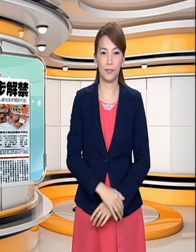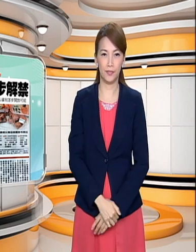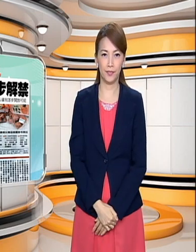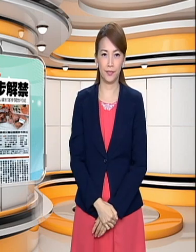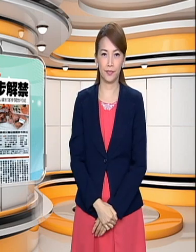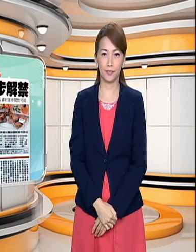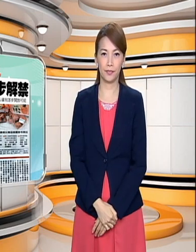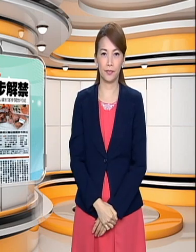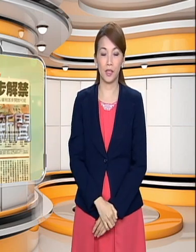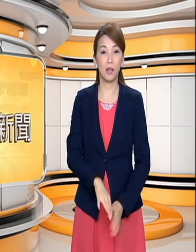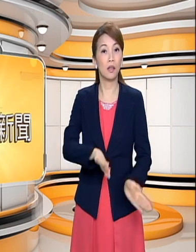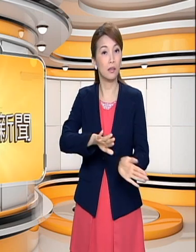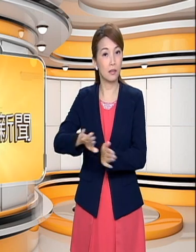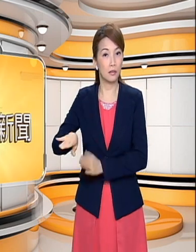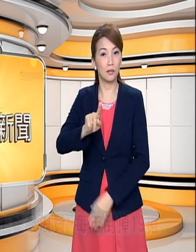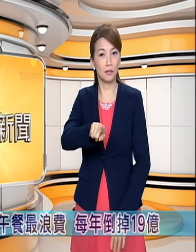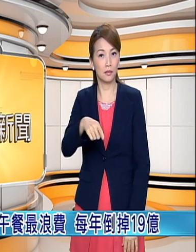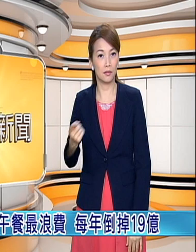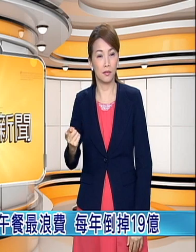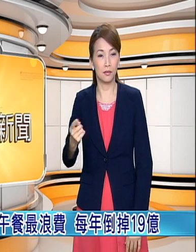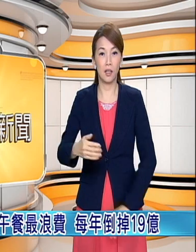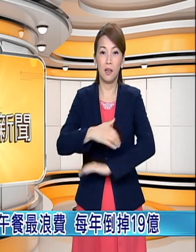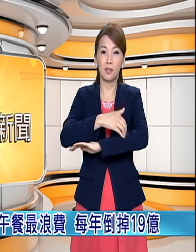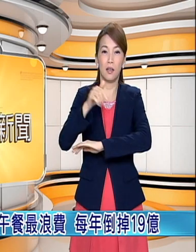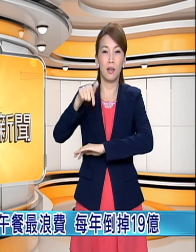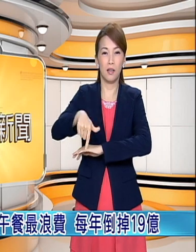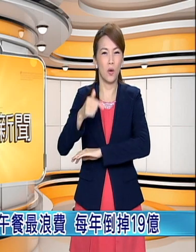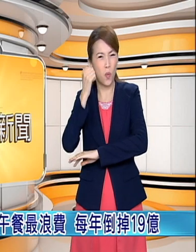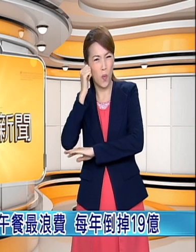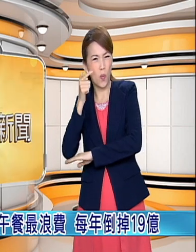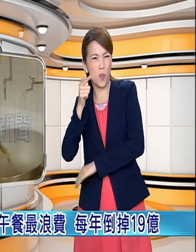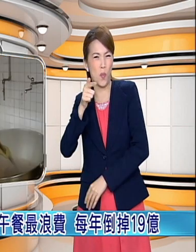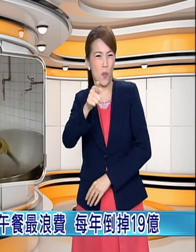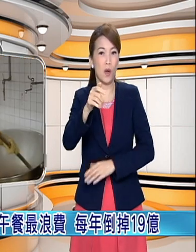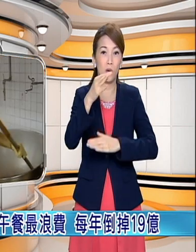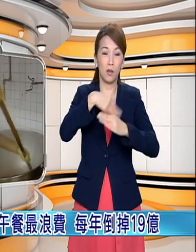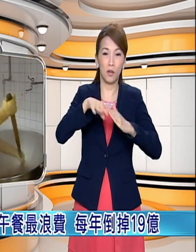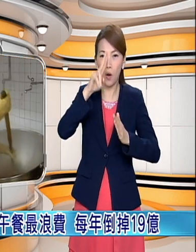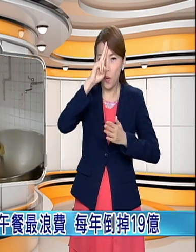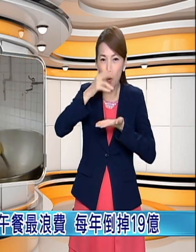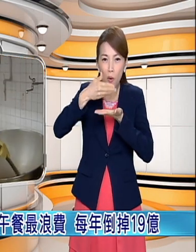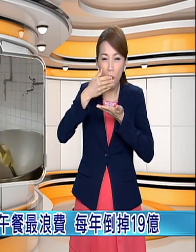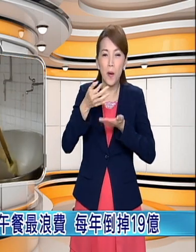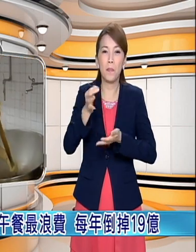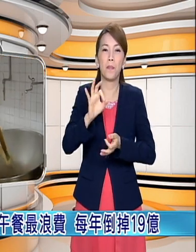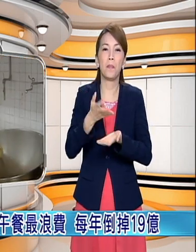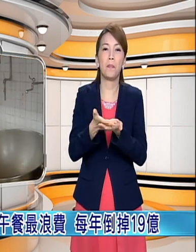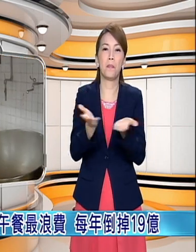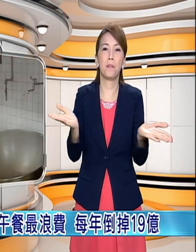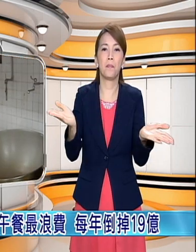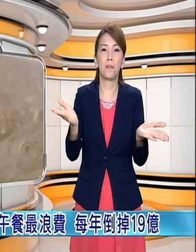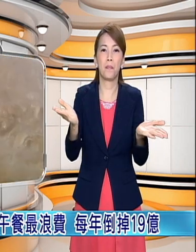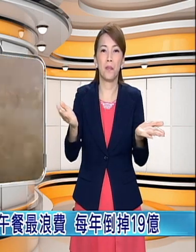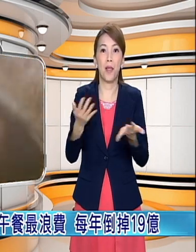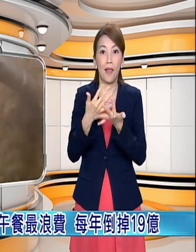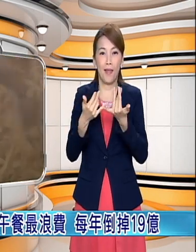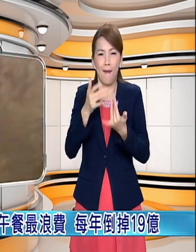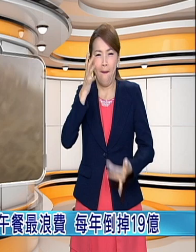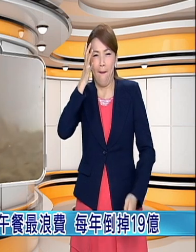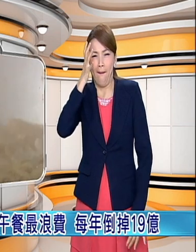后，要再来关心的是，有很多偏乡学校提供的营养午餐，可能是学生一天